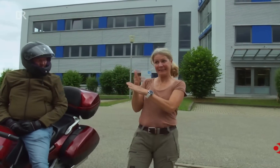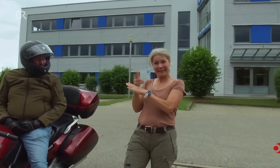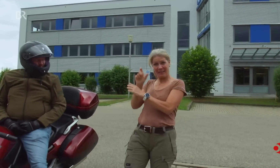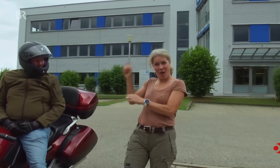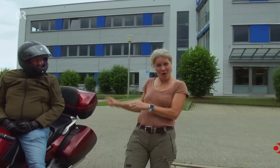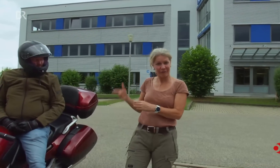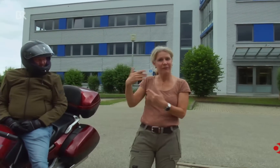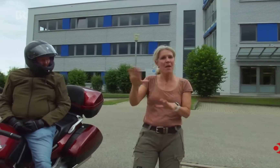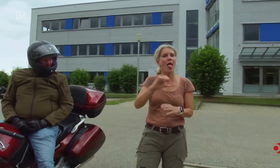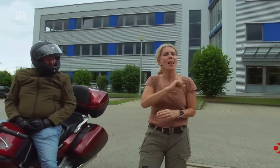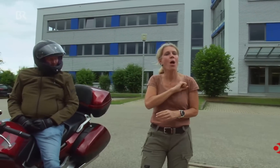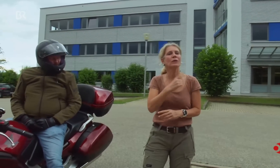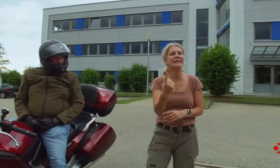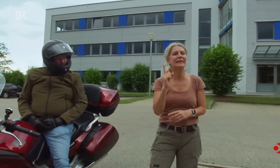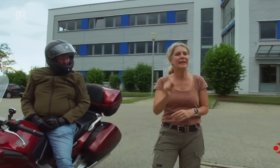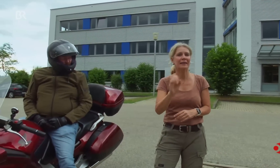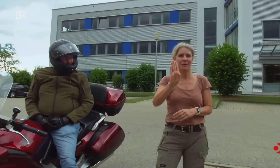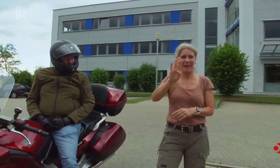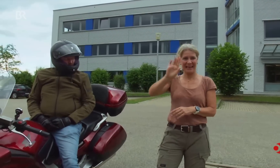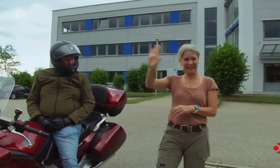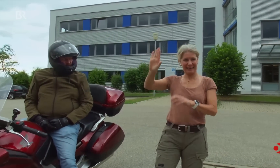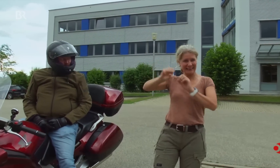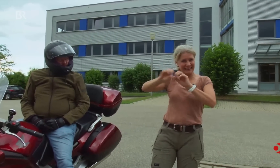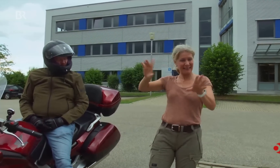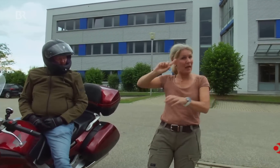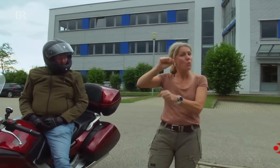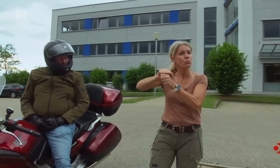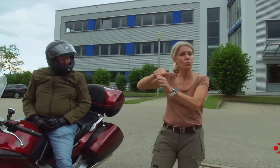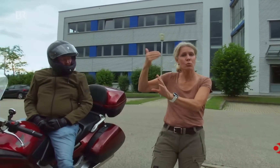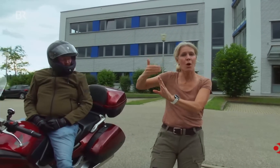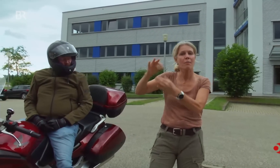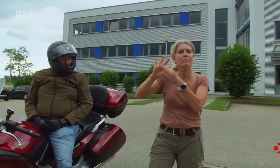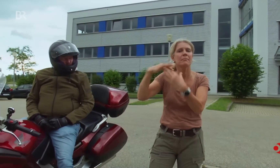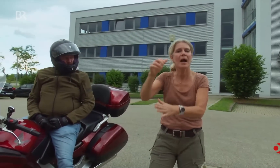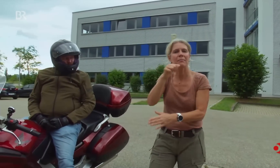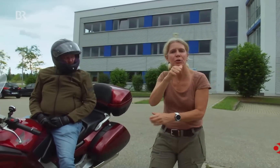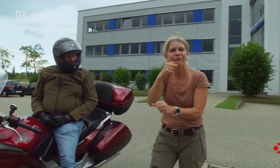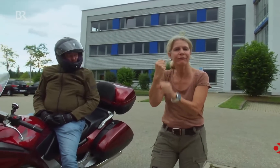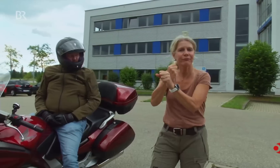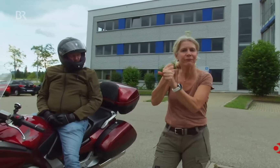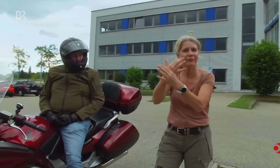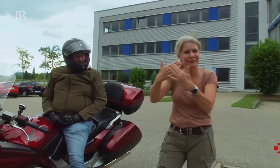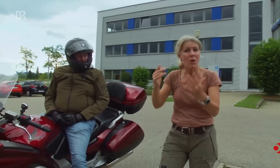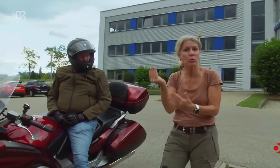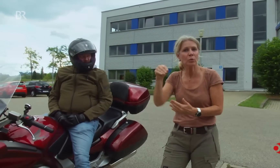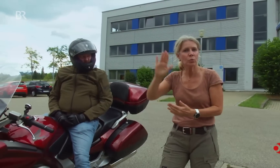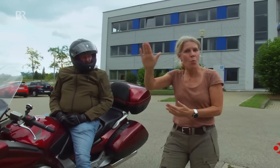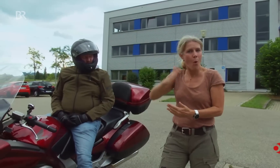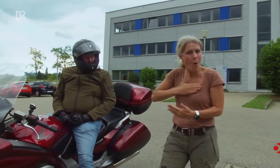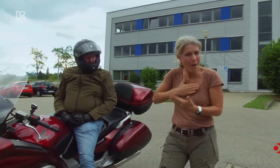sich das? Dabei geht es um die unterschiedlichen Berufe der Protagonistinnen, aber auch um ihre Hobbys und wie viel sie verdienen und